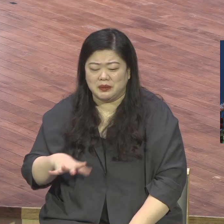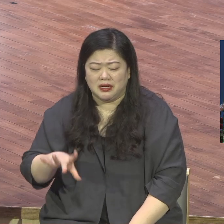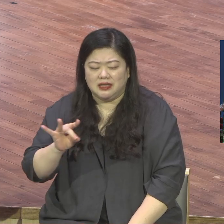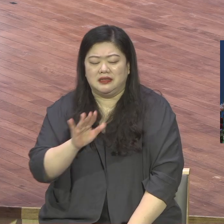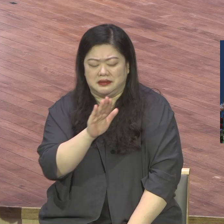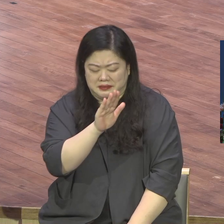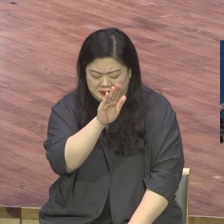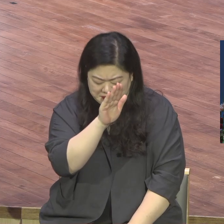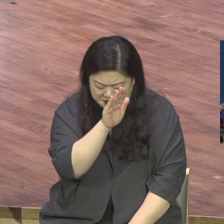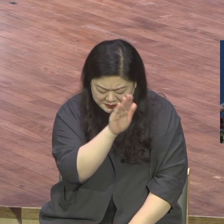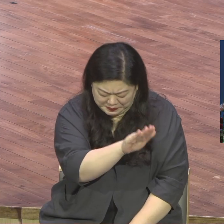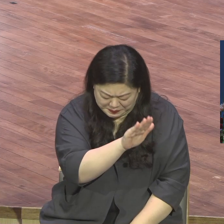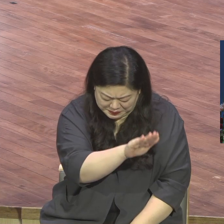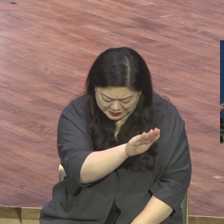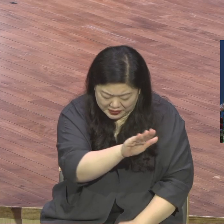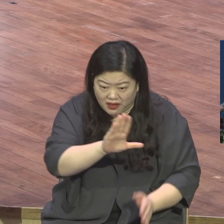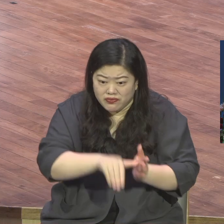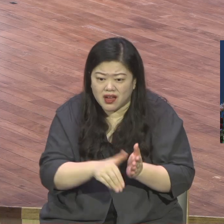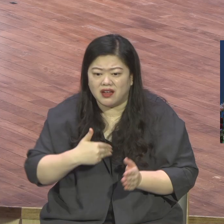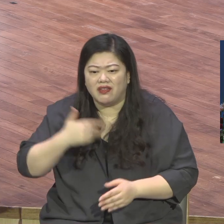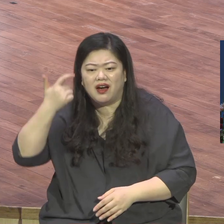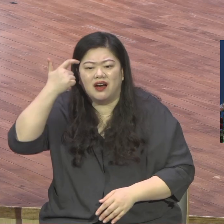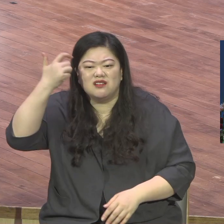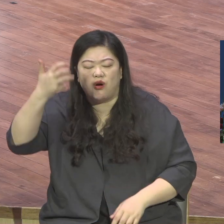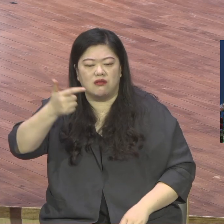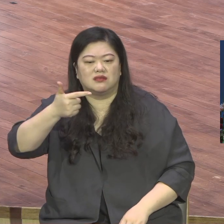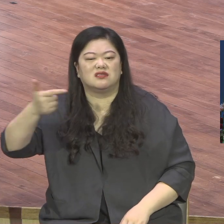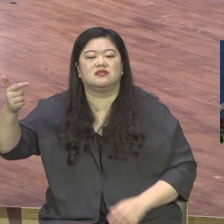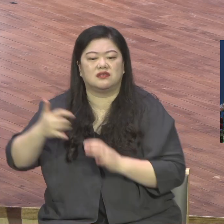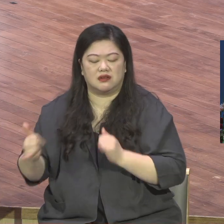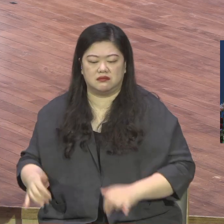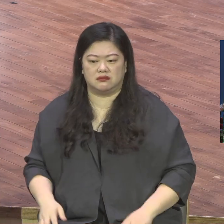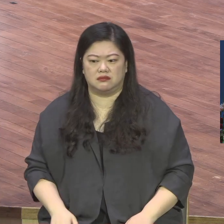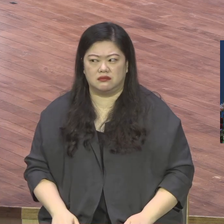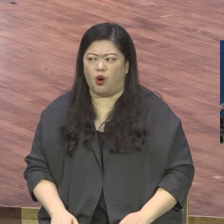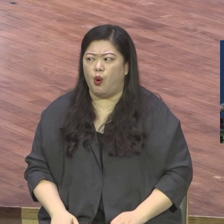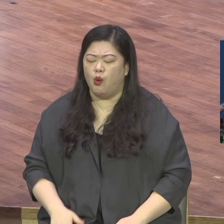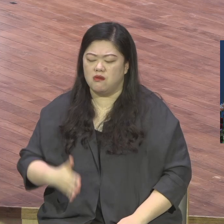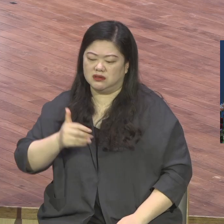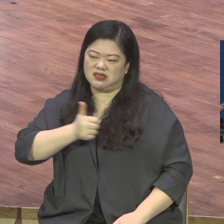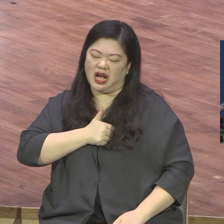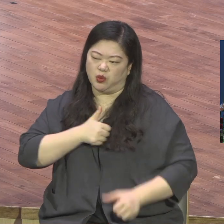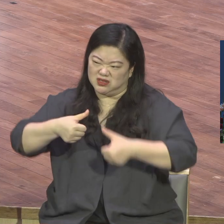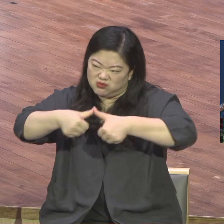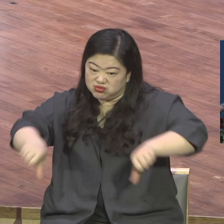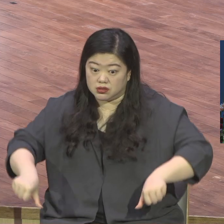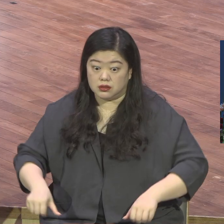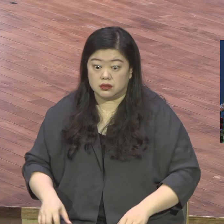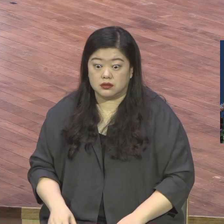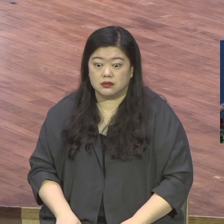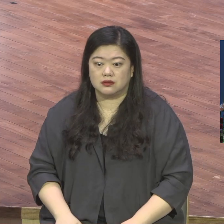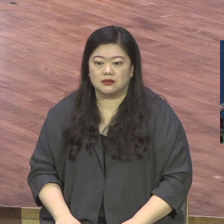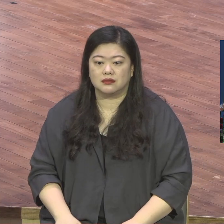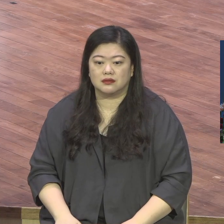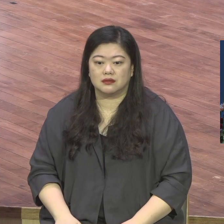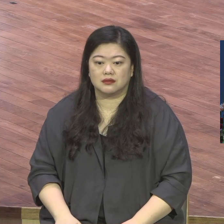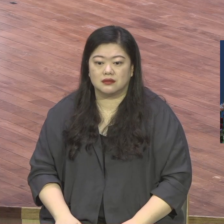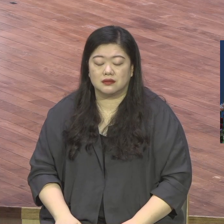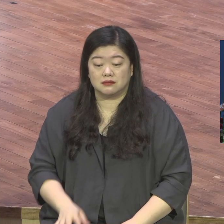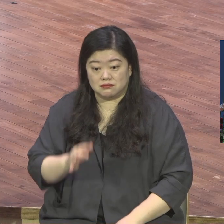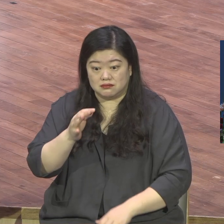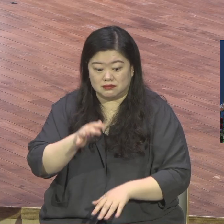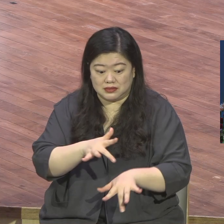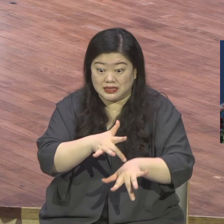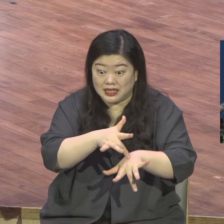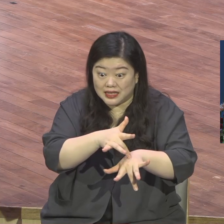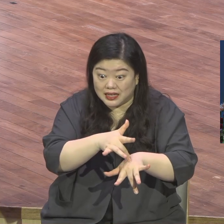겁니다. 그게 큰 자예요. 영적으로 큰 자입니다. 자존심. 사단이 갖고 노는 도구 중에 하나가